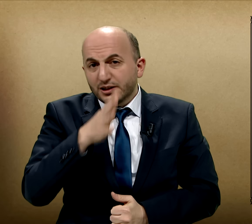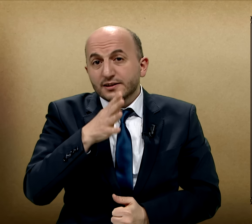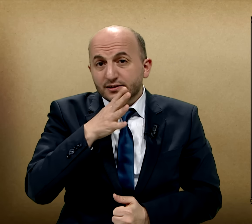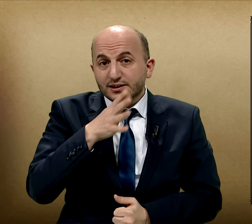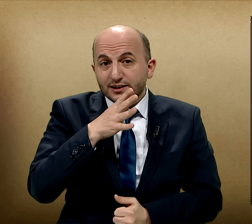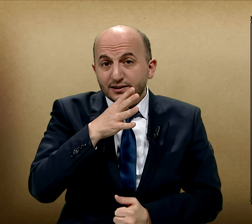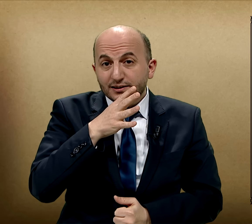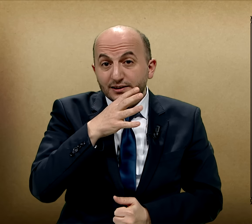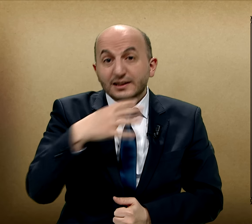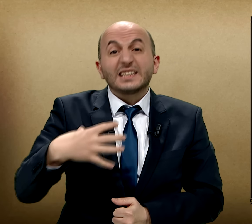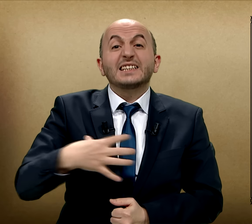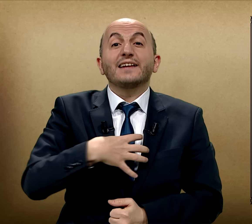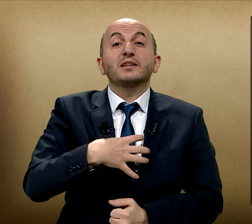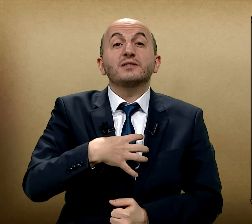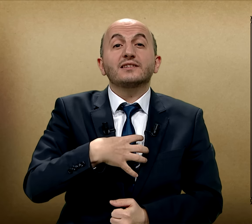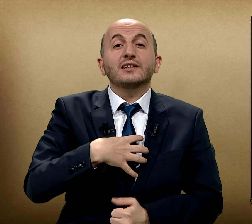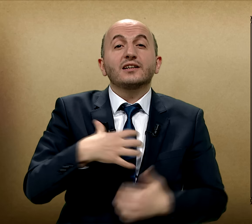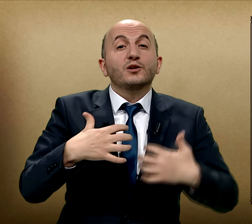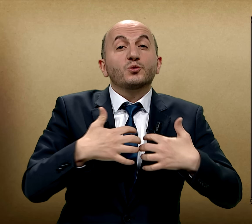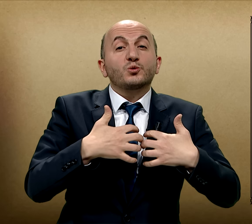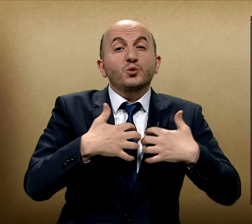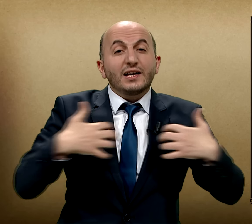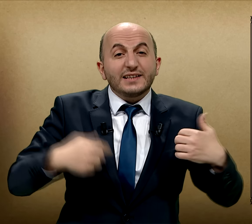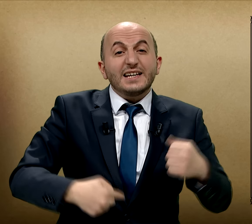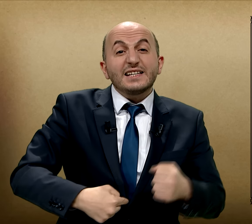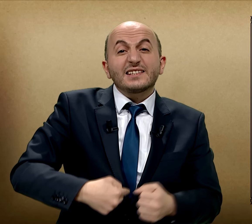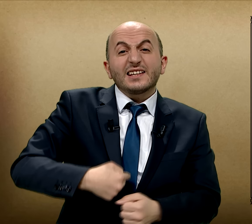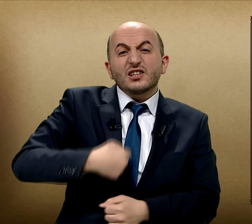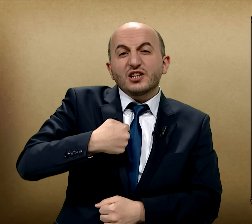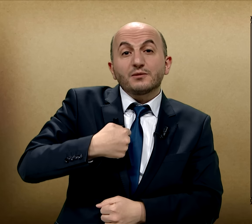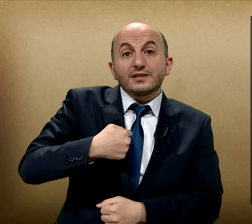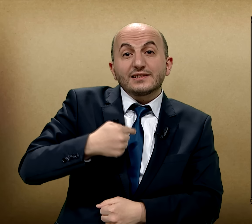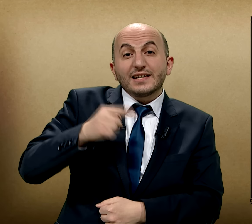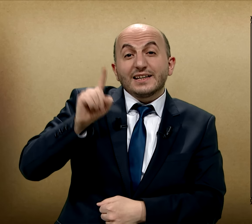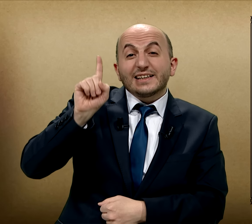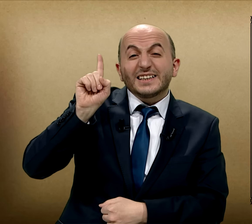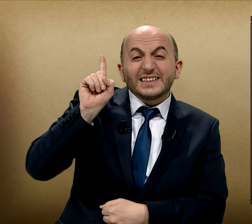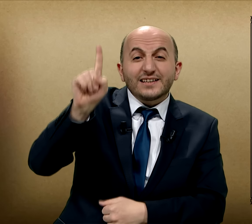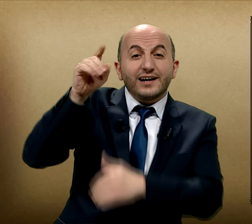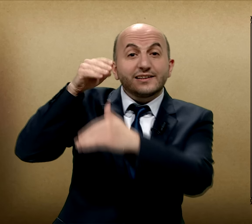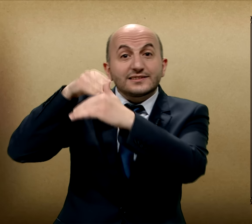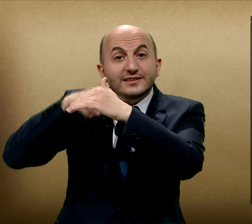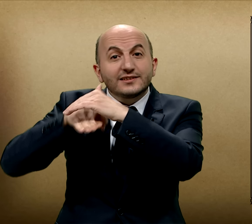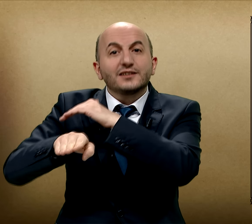Biliriz ki kendimizi güvende hissedeceğimiz yegane